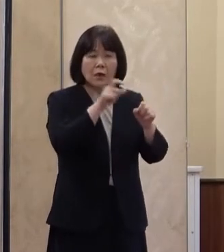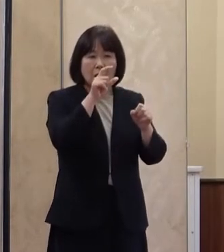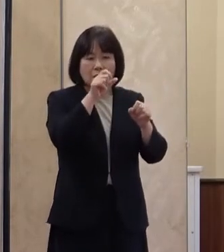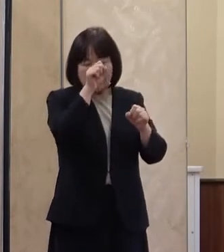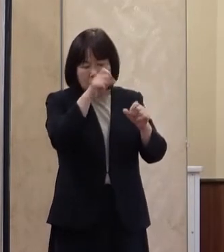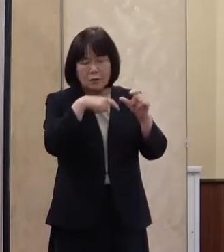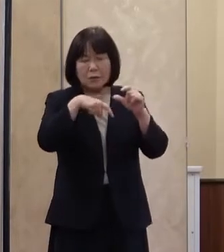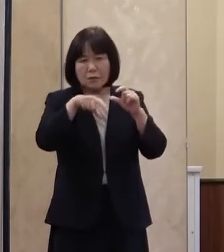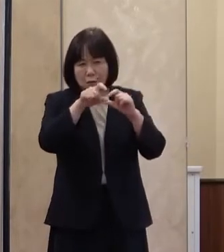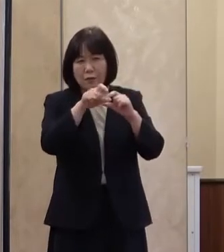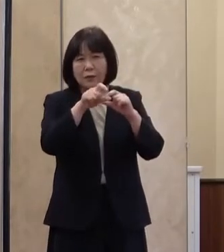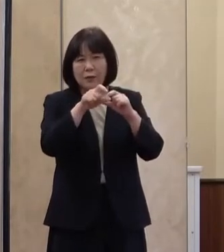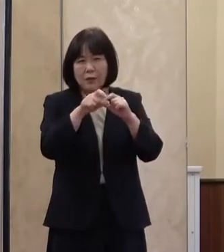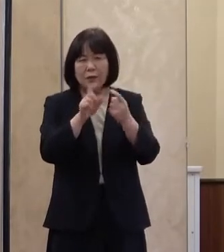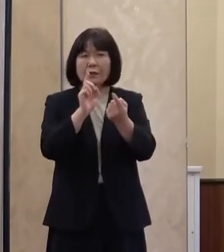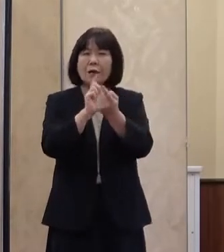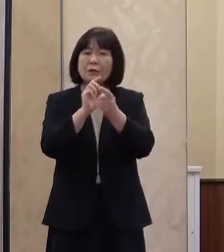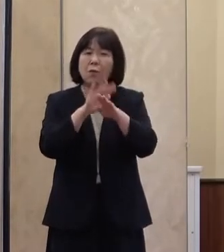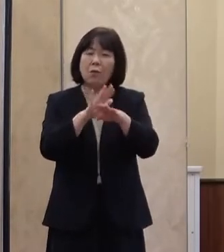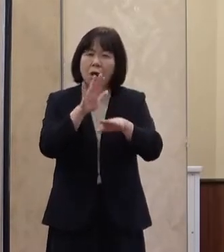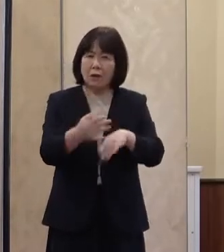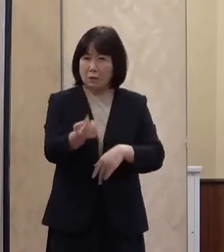何か考えがあったらお願いします。